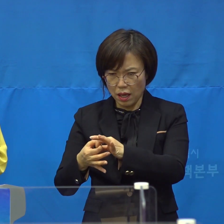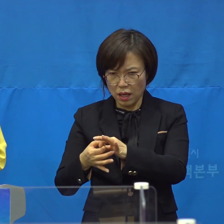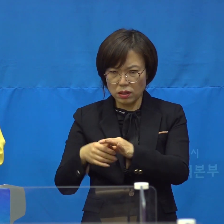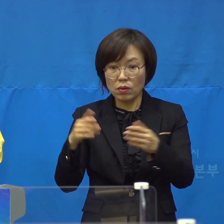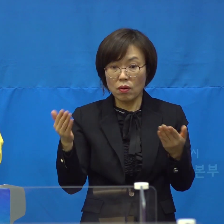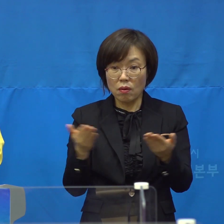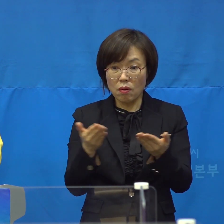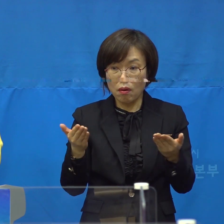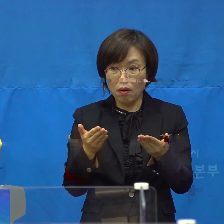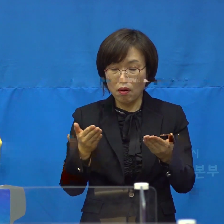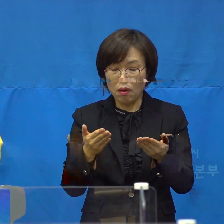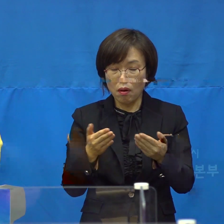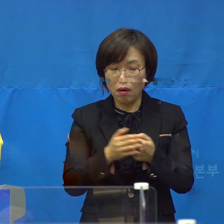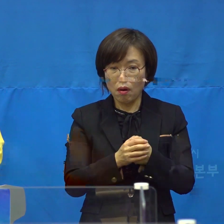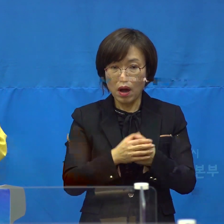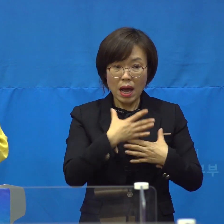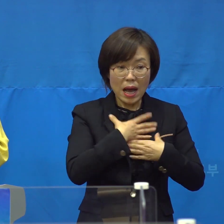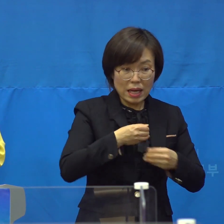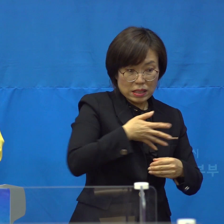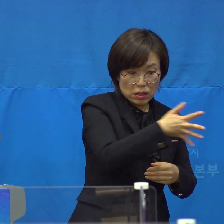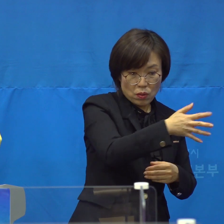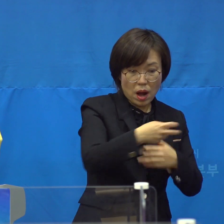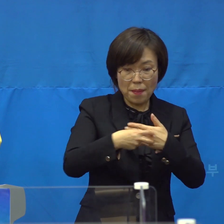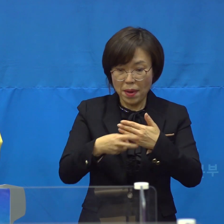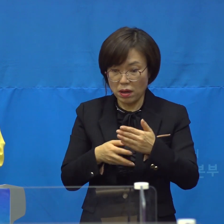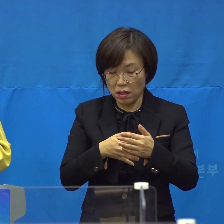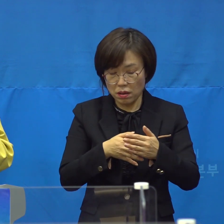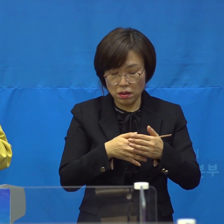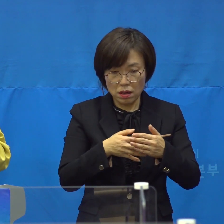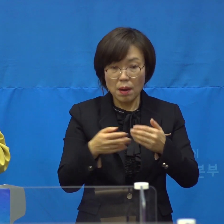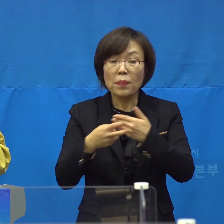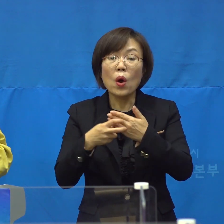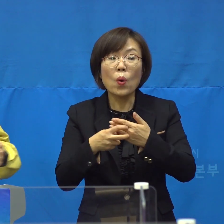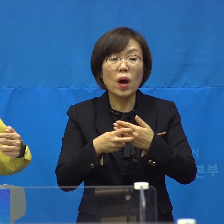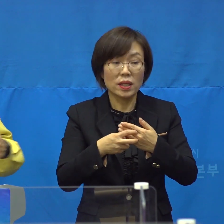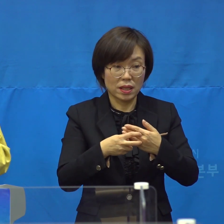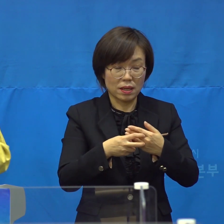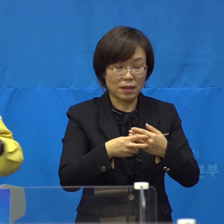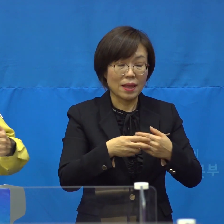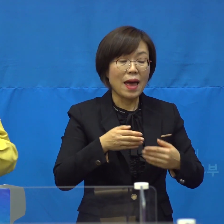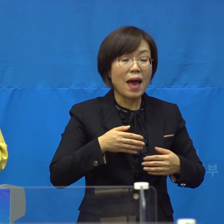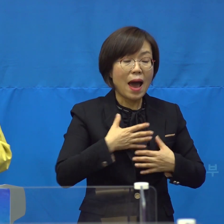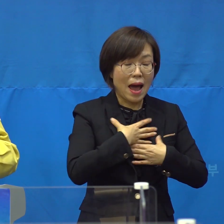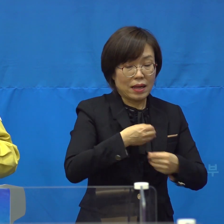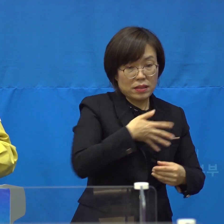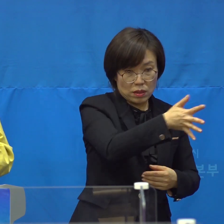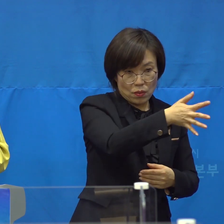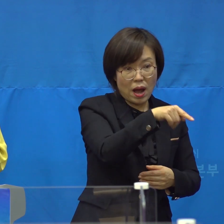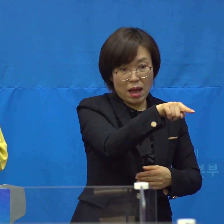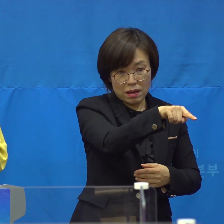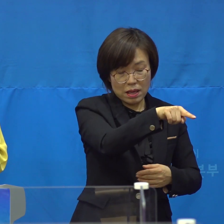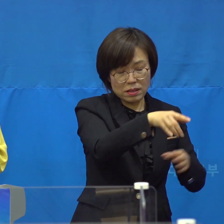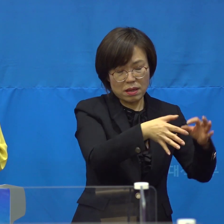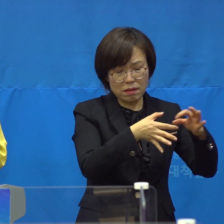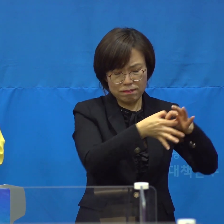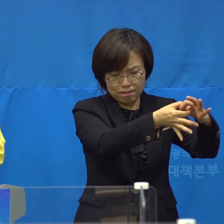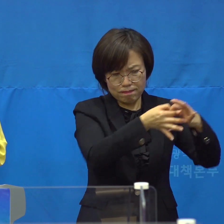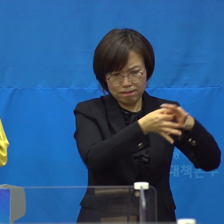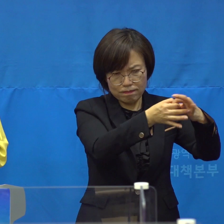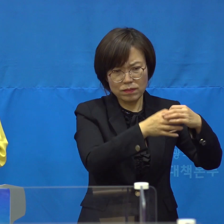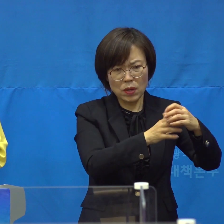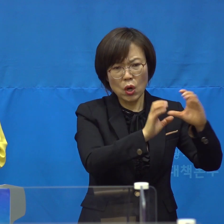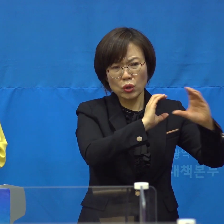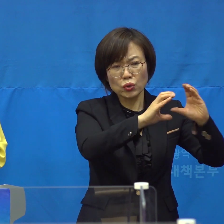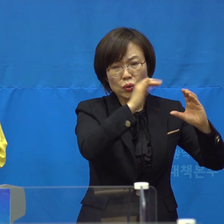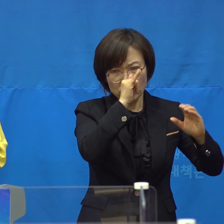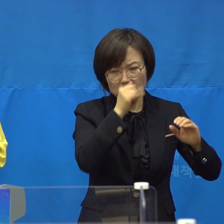그 업무를 식약안전과가 이제 병원 관리 부서다 보니까 거기하고 계속 소통을 하고 있는데